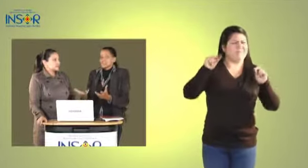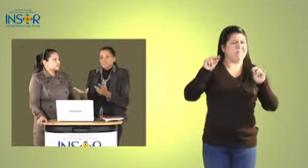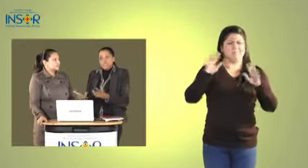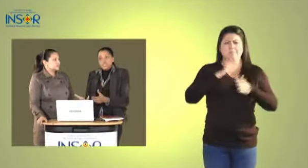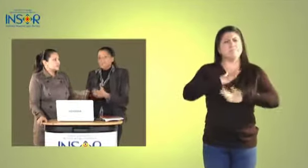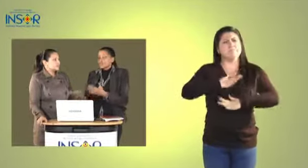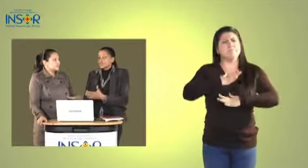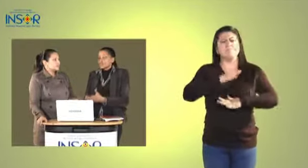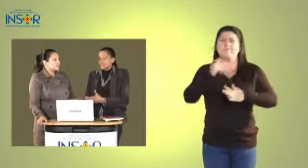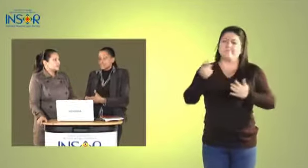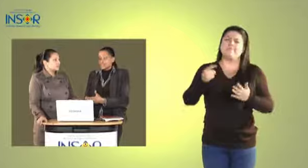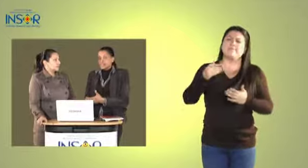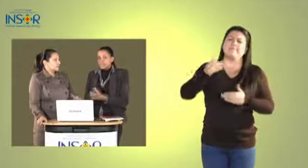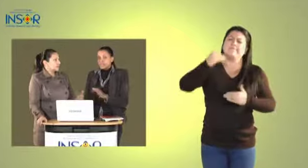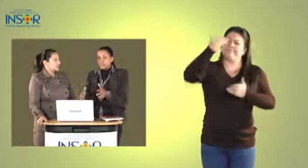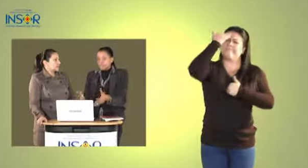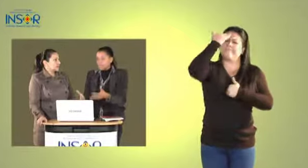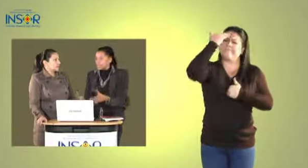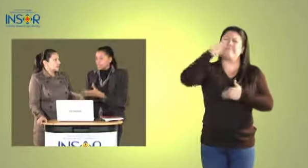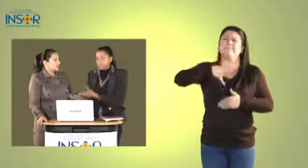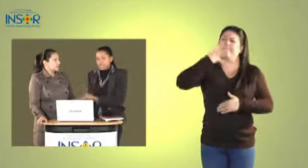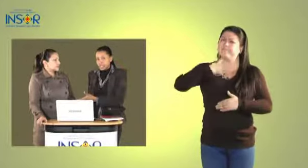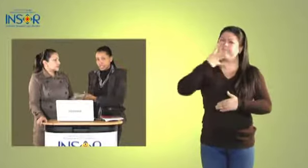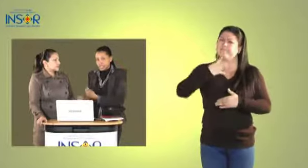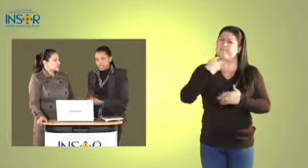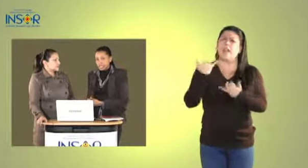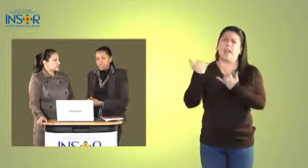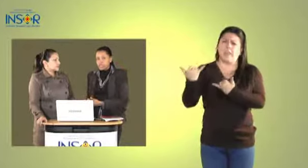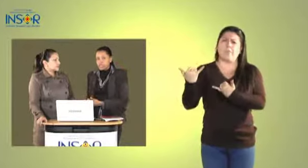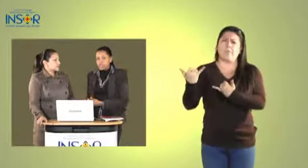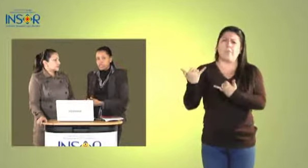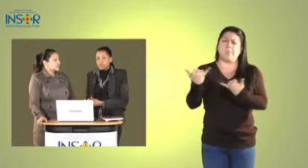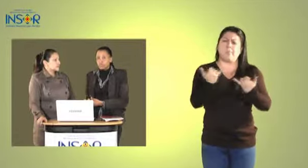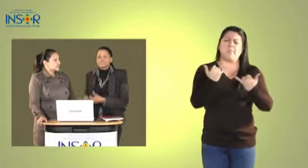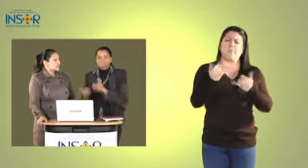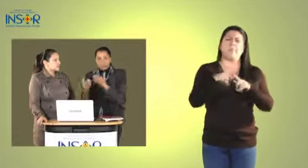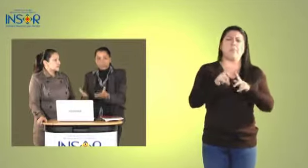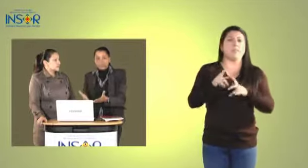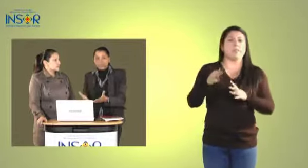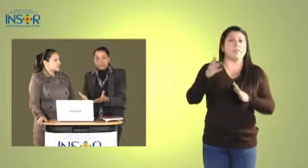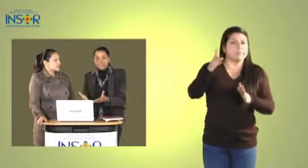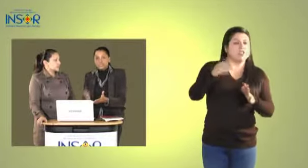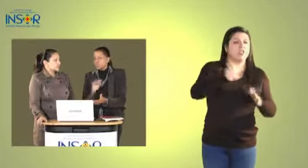que hay que responder a unas competencias, pero si tenemos claridad frente a todo lo que acabamos de mencionar,